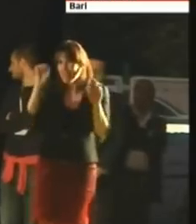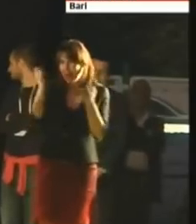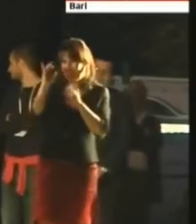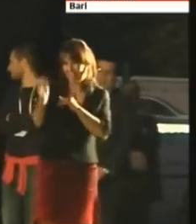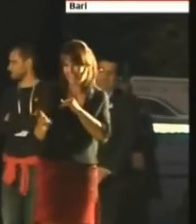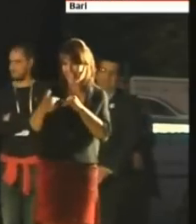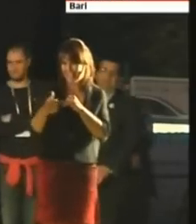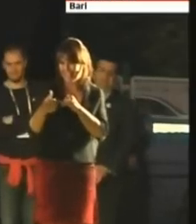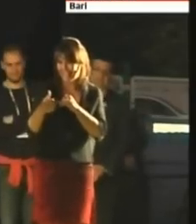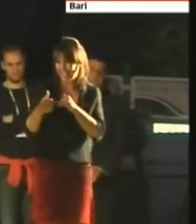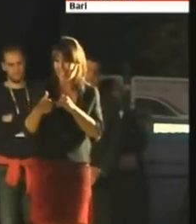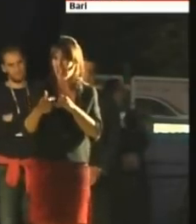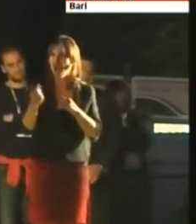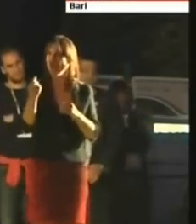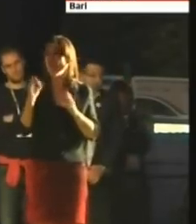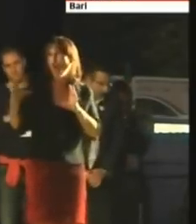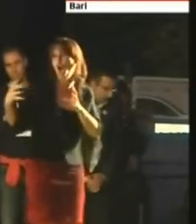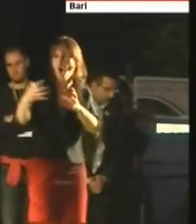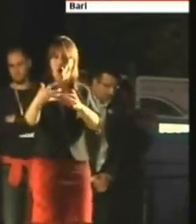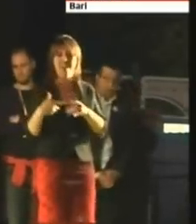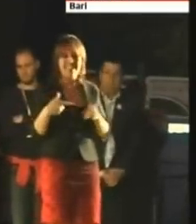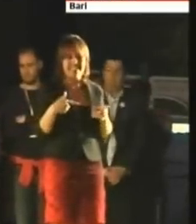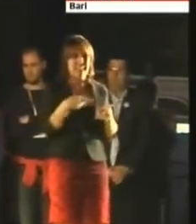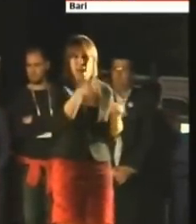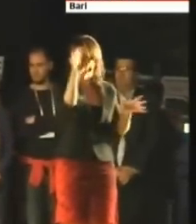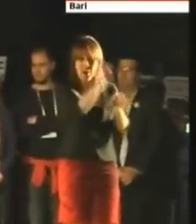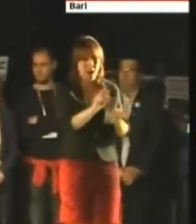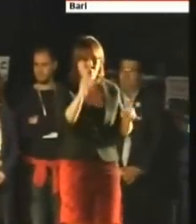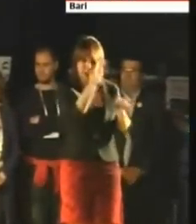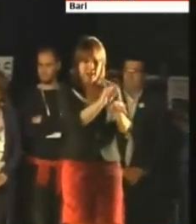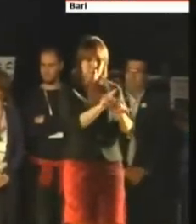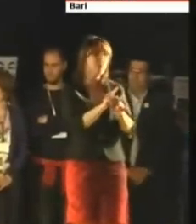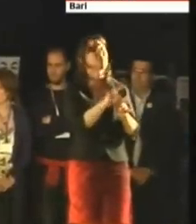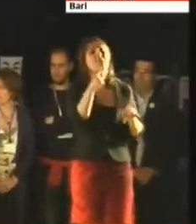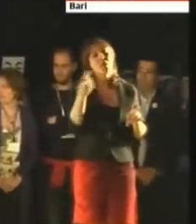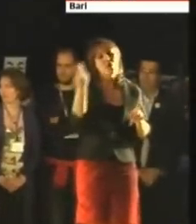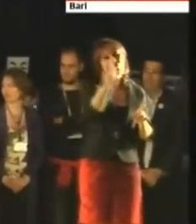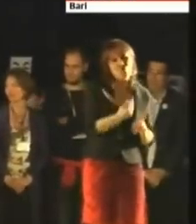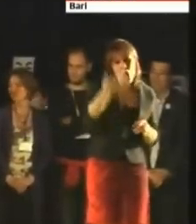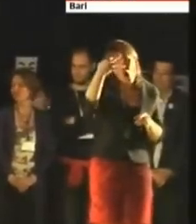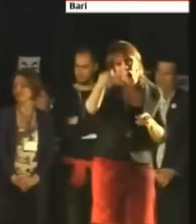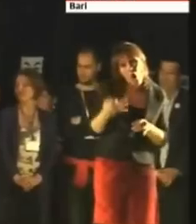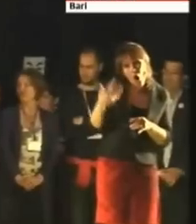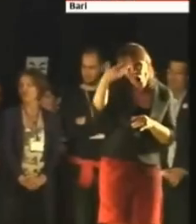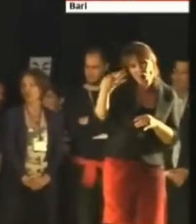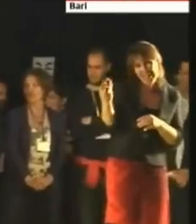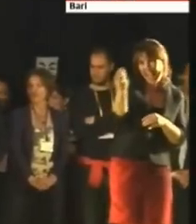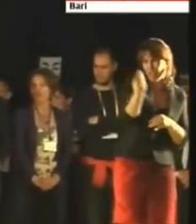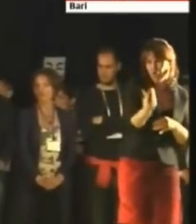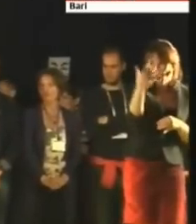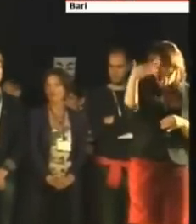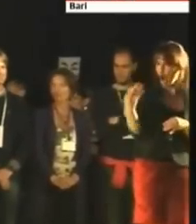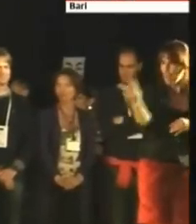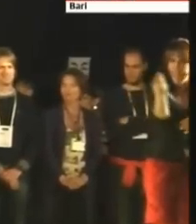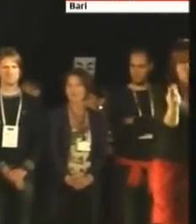una forza pazzesca e loro non capiscono. Quando tu introduci un onesto là dentro, l'onesto,